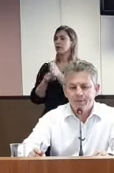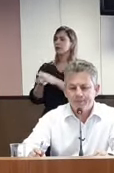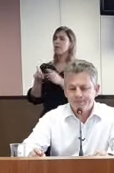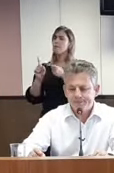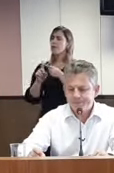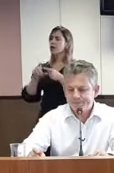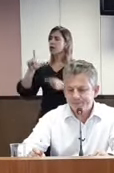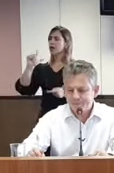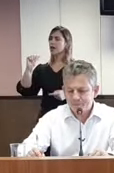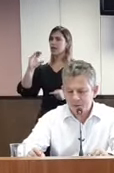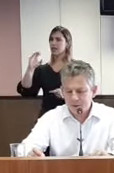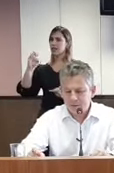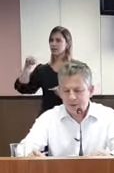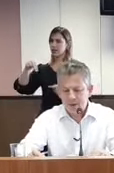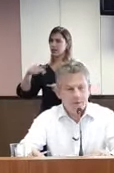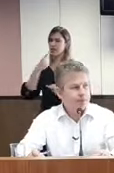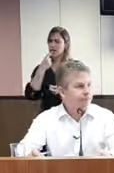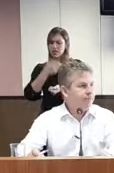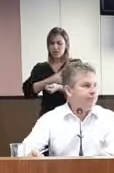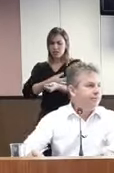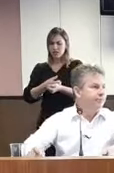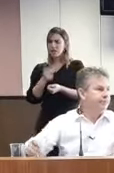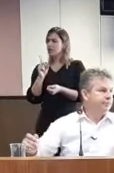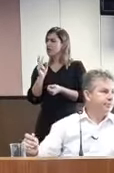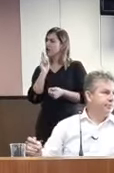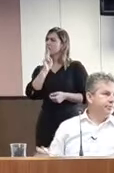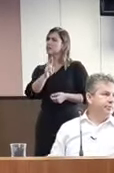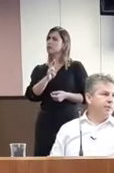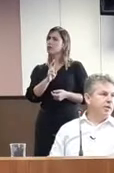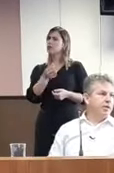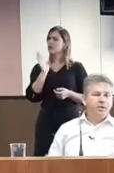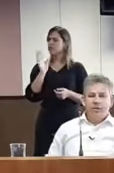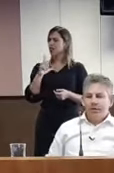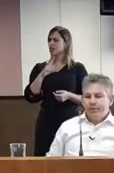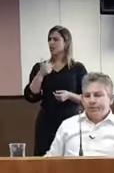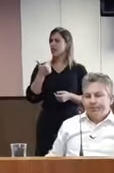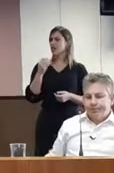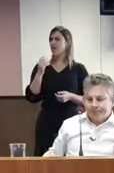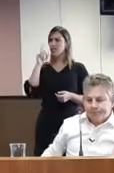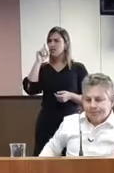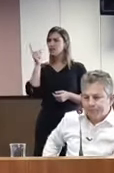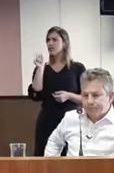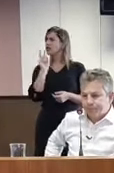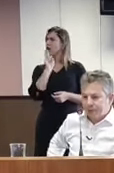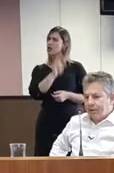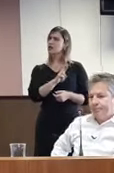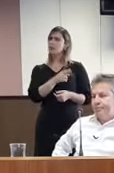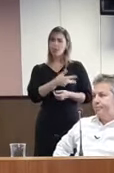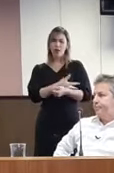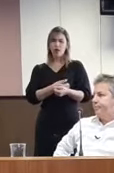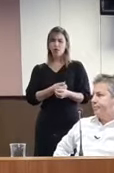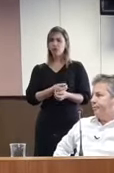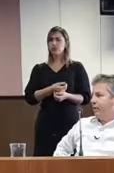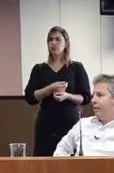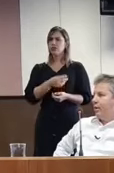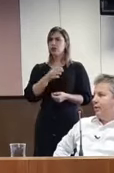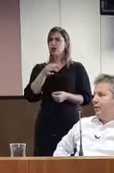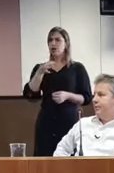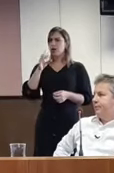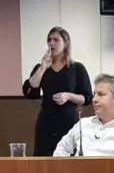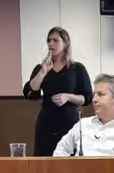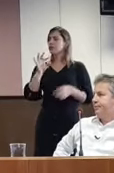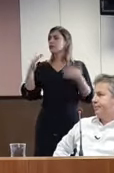Em Juína, são 3 casos, o primeiro registrado há 10 dias, mas até agora sem nenhum resultado. O que o Estado tem feito para dar